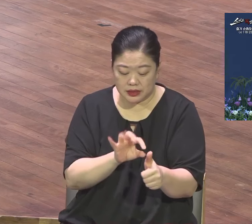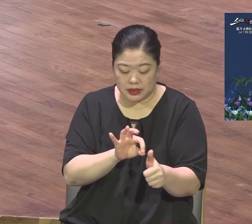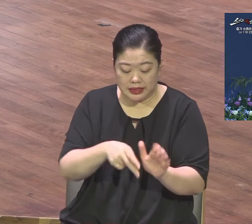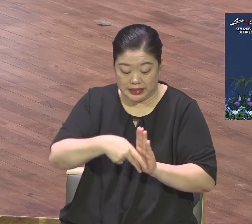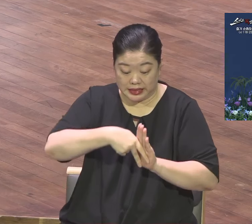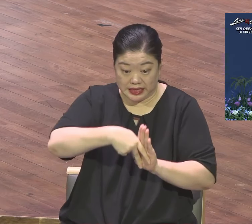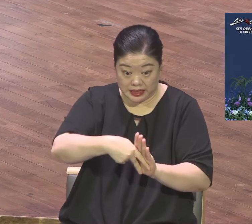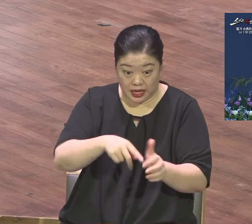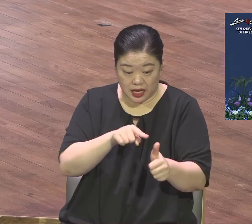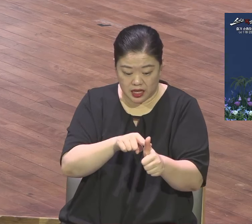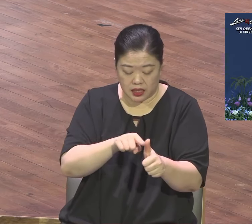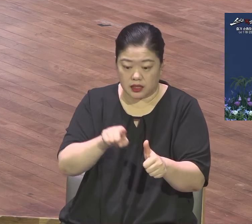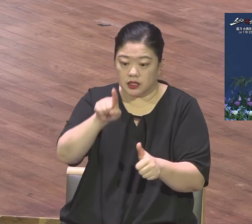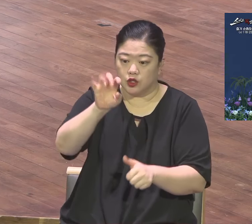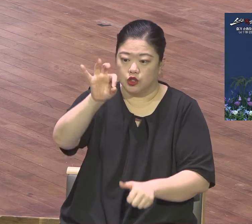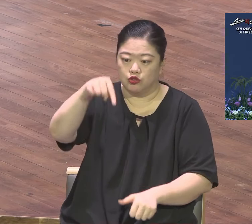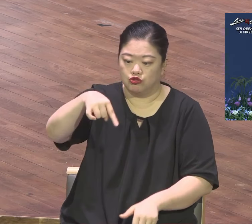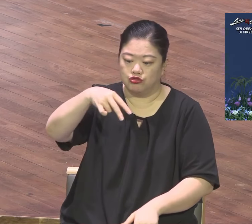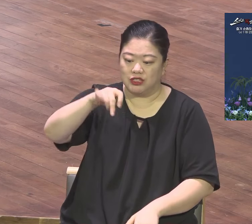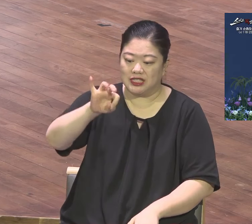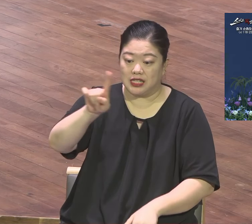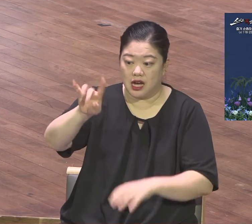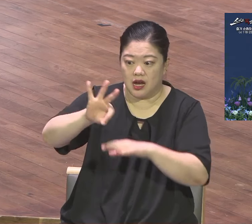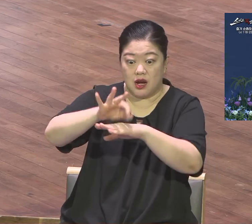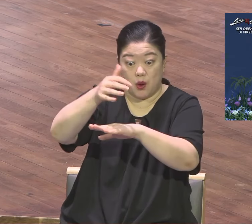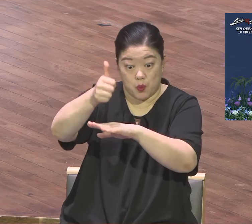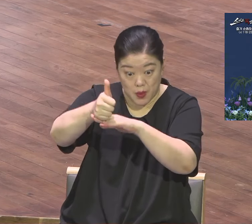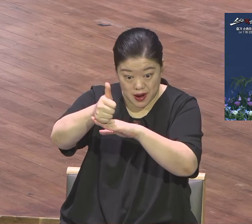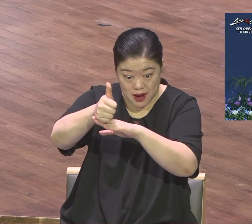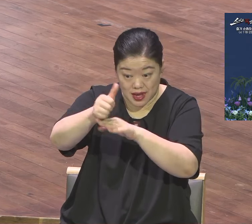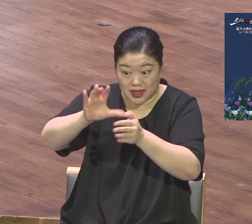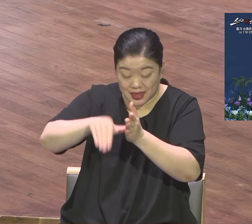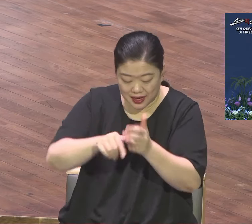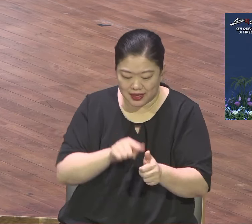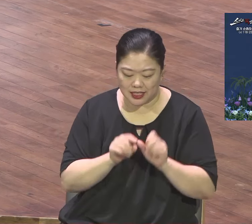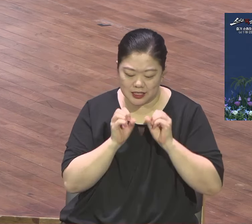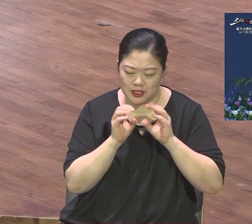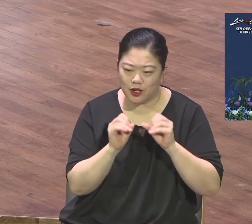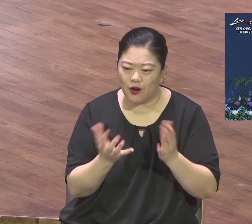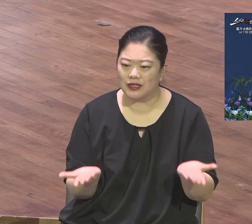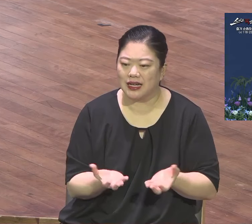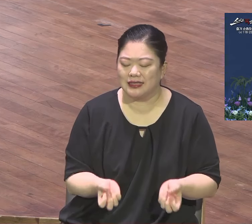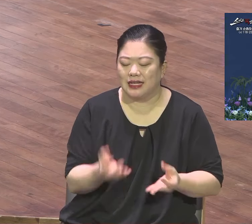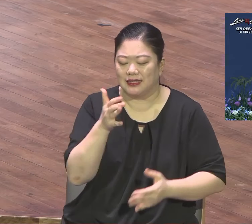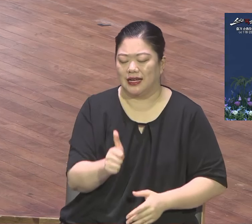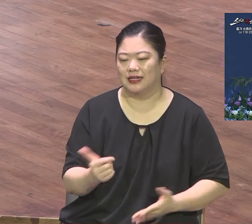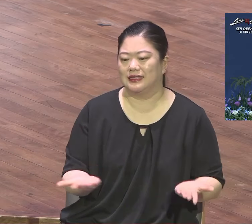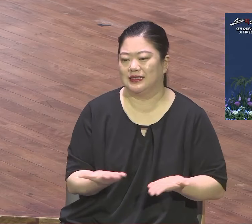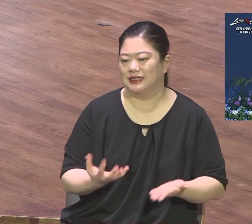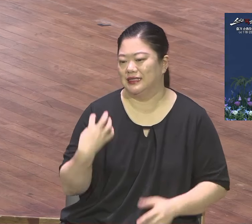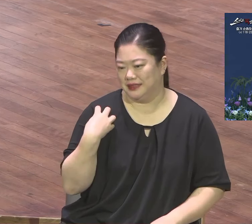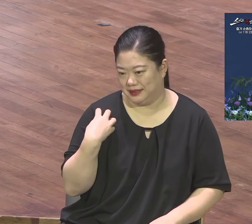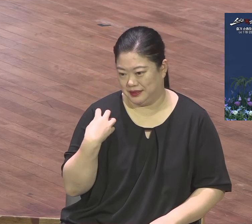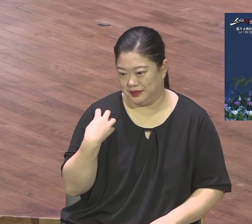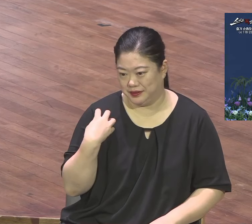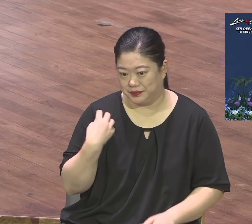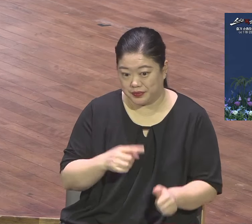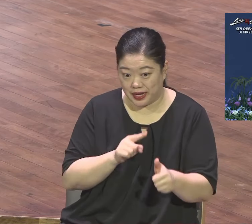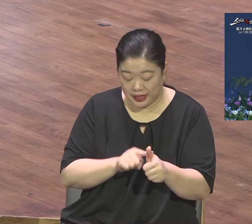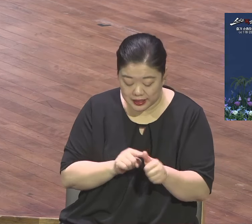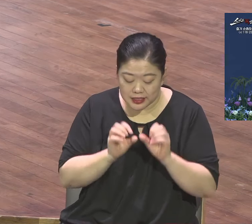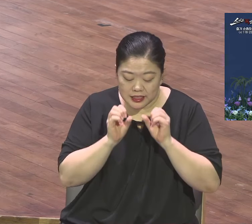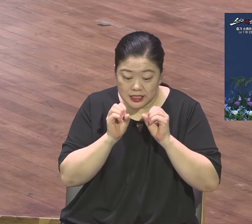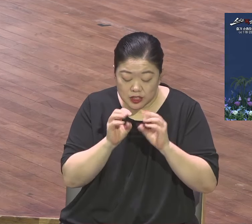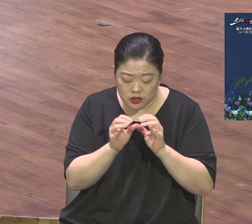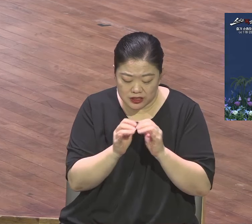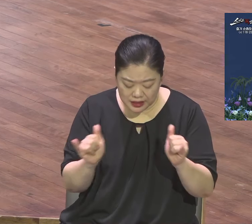우시아 왕 통치 말년에 선지 사역을 시작을 해서 요담, 아스, 히스기야